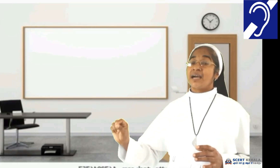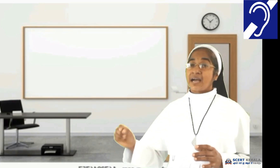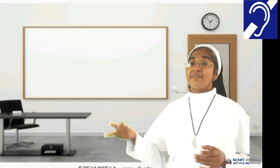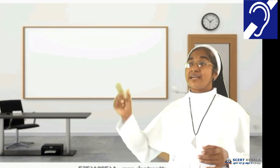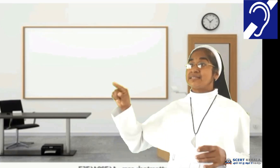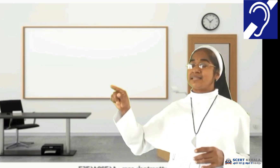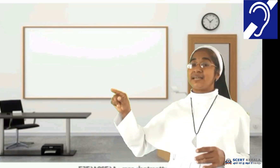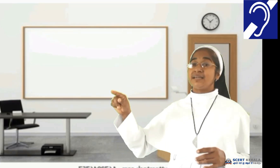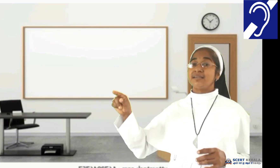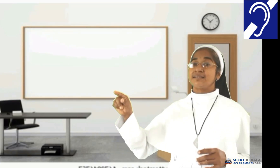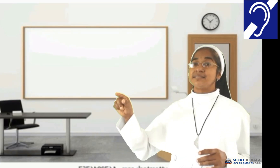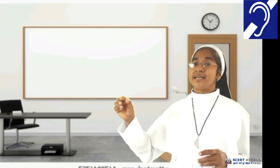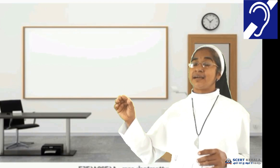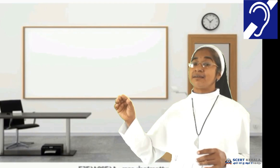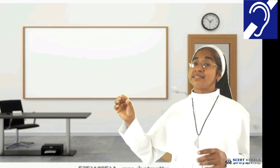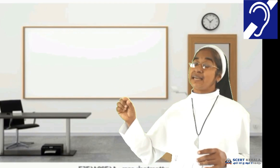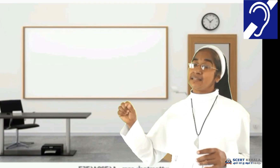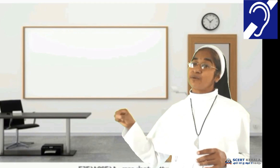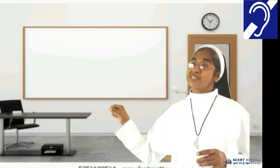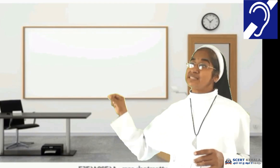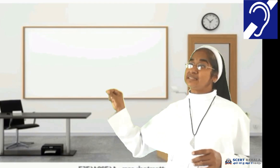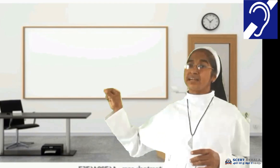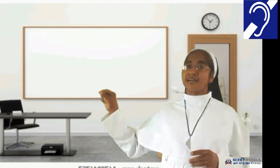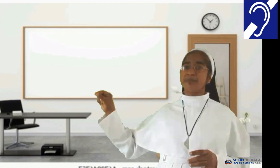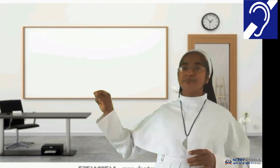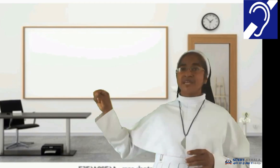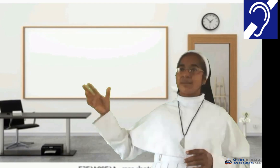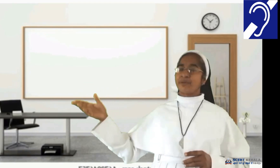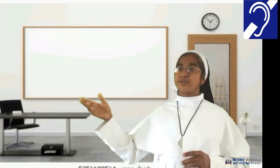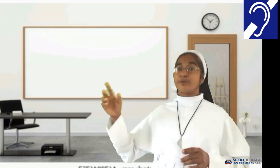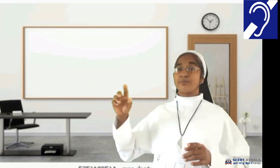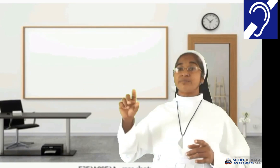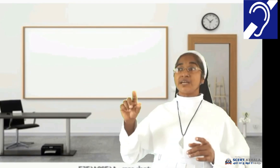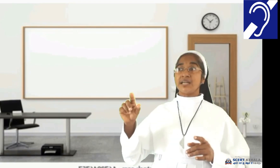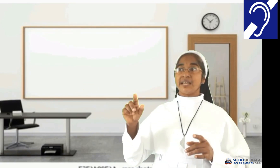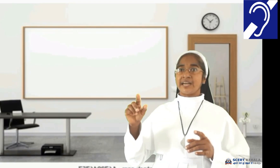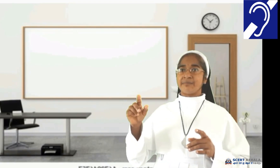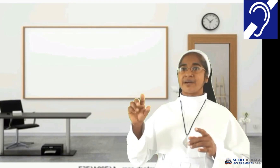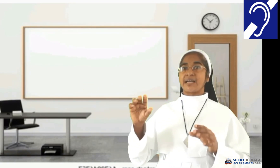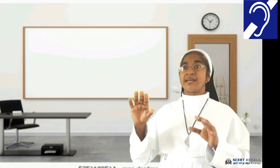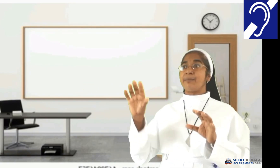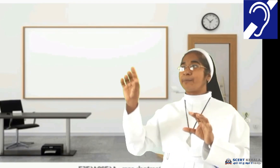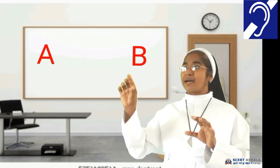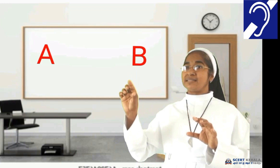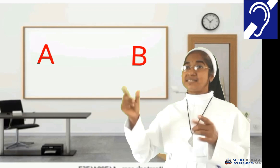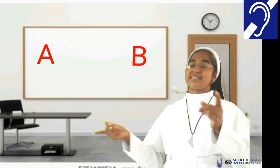ആ വേർഡ്സിന് ചേരുന്ന കുറച്ച് ചിത്രങ്ങളും ഇപ്പുറത്ത് കൊടുക്കും നിങ്ങൾ എന്ത് ചെയ്യണം അത് മാച്ച്